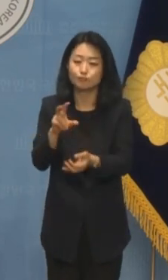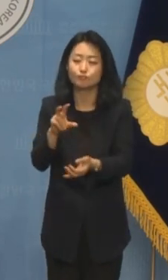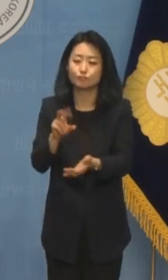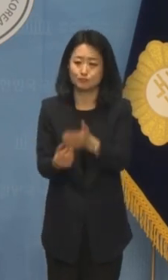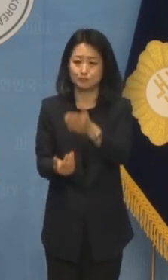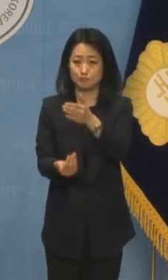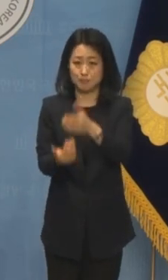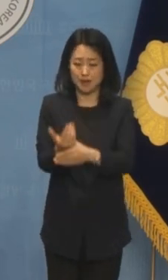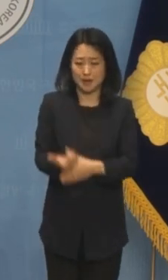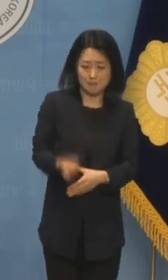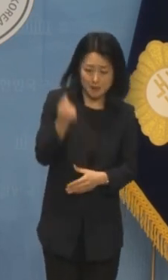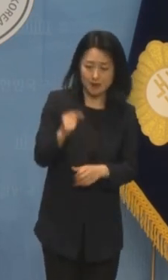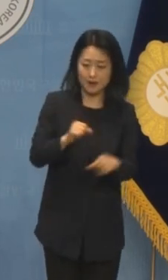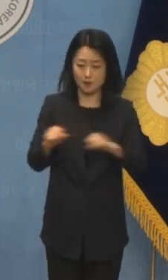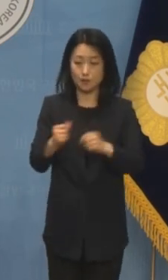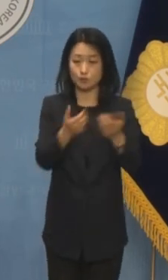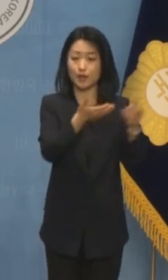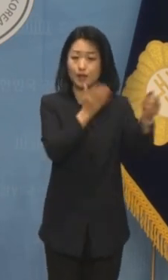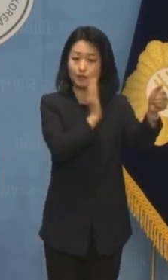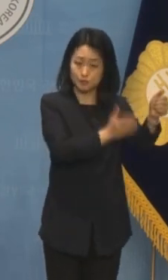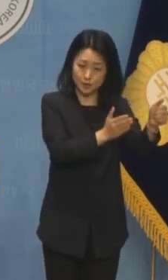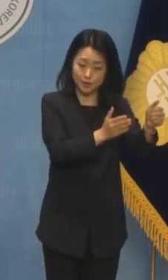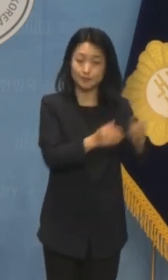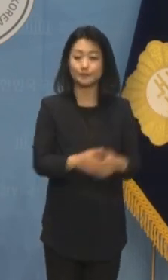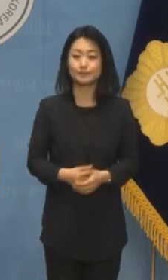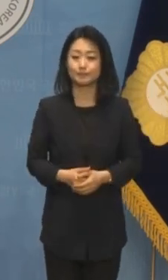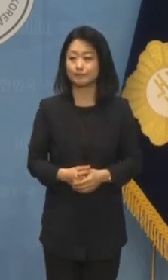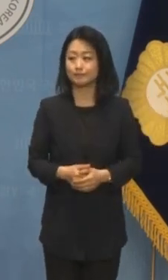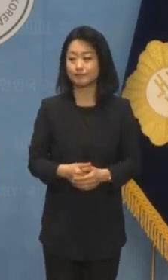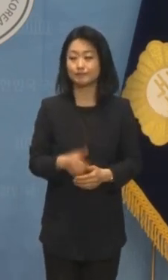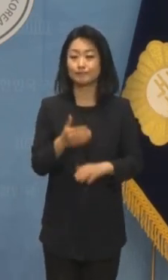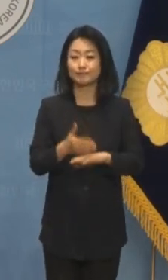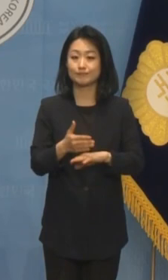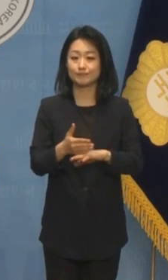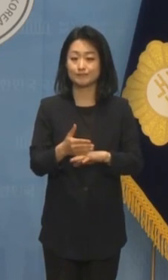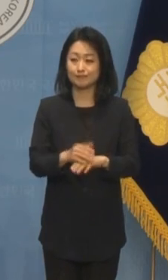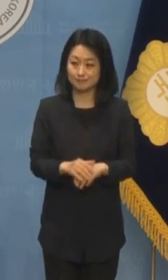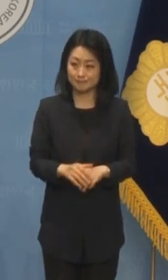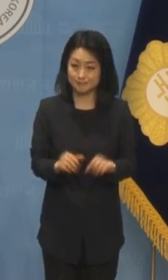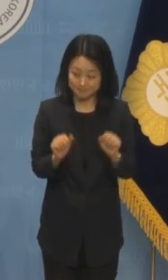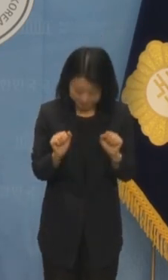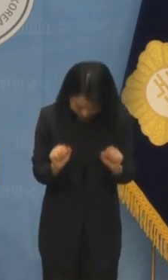신속히 움직이십시오. 이상입니다. 감사합니다.